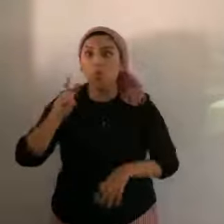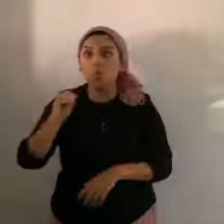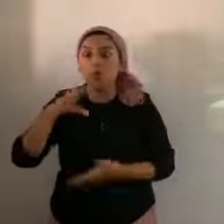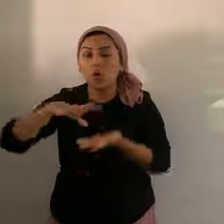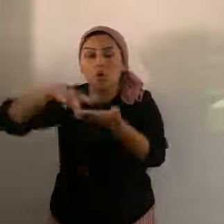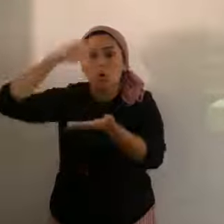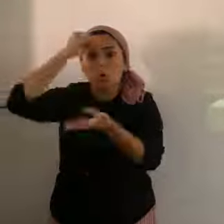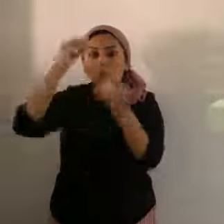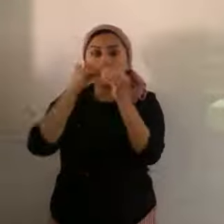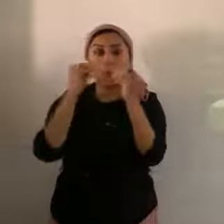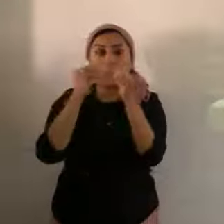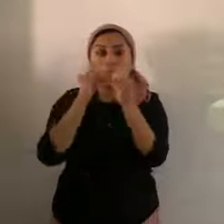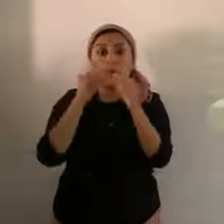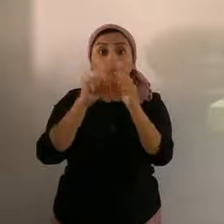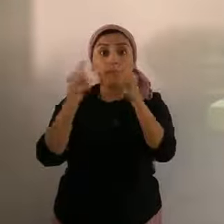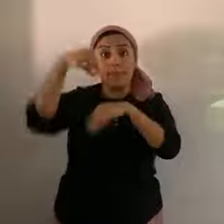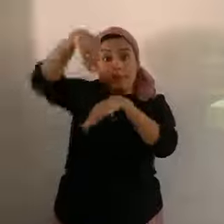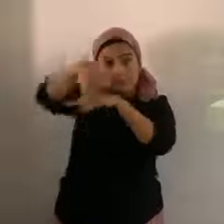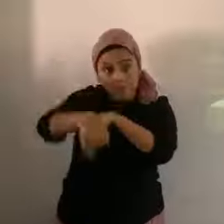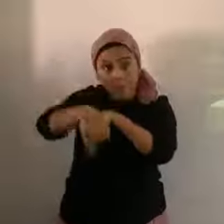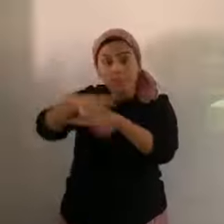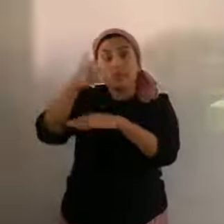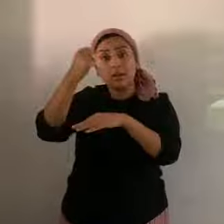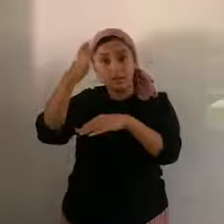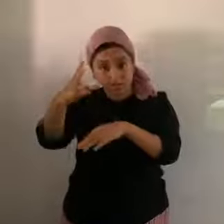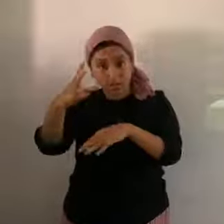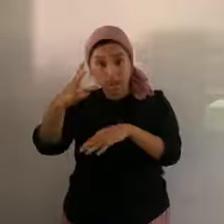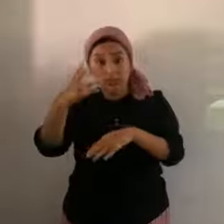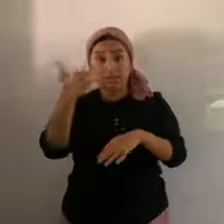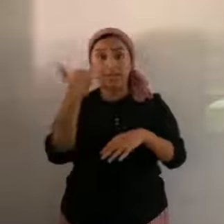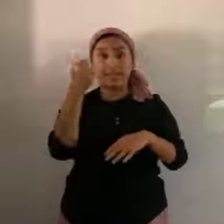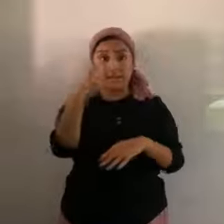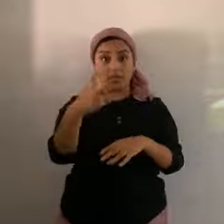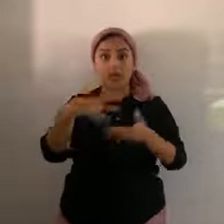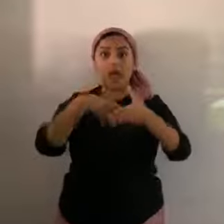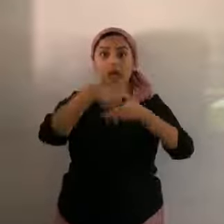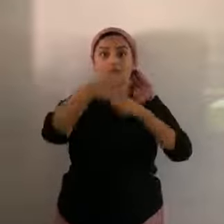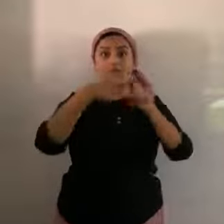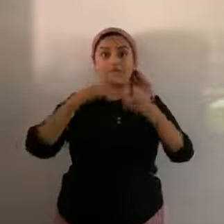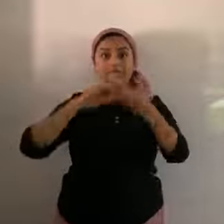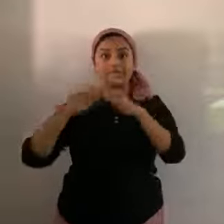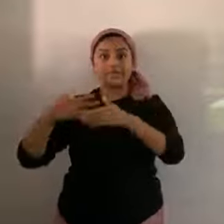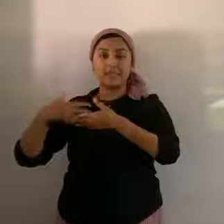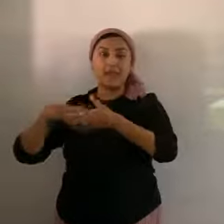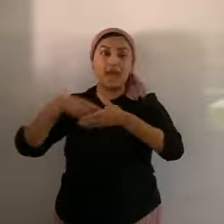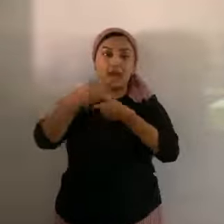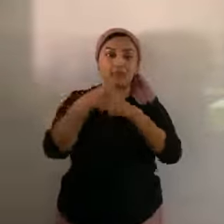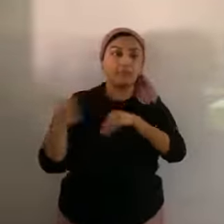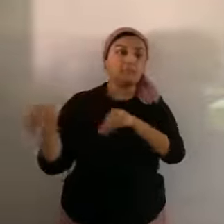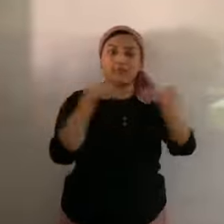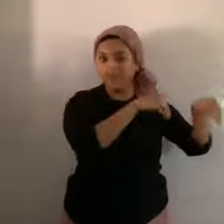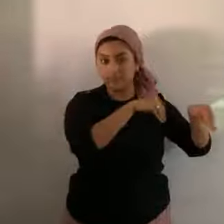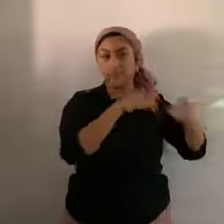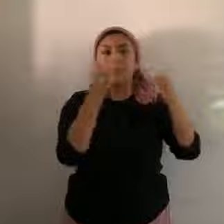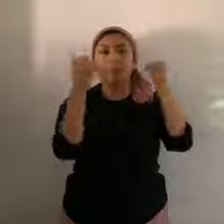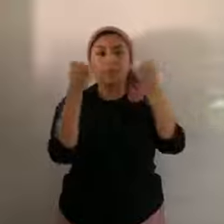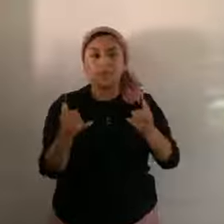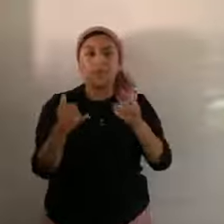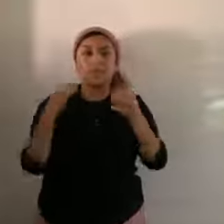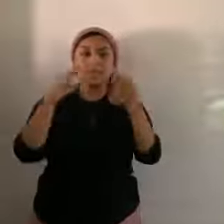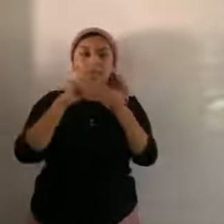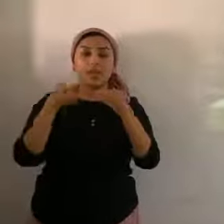doctrina. Pero al llegar la noche, Yahshua, Hamashiach, salió de la ciudad. Ahora, aquí está hablando